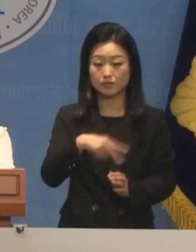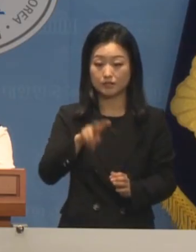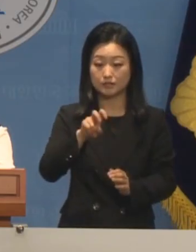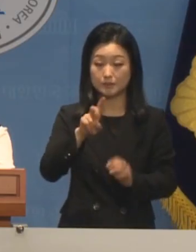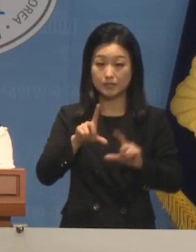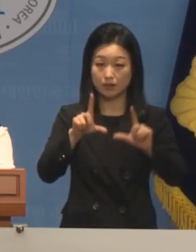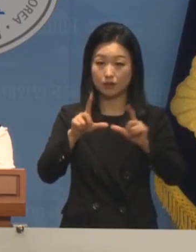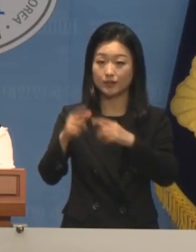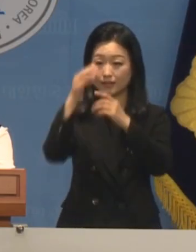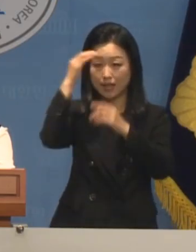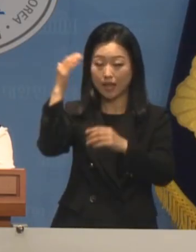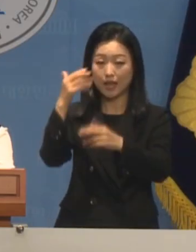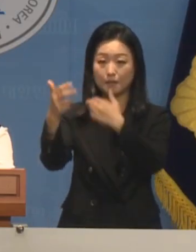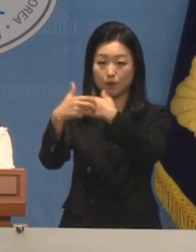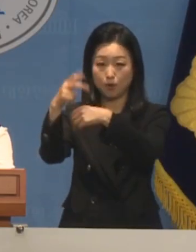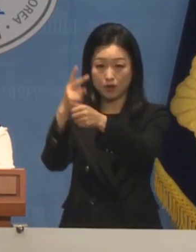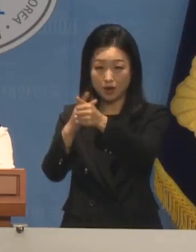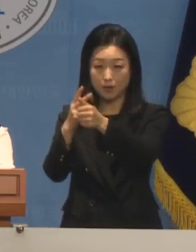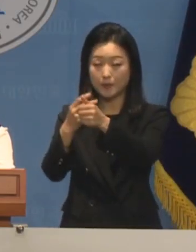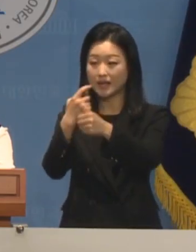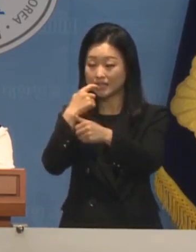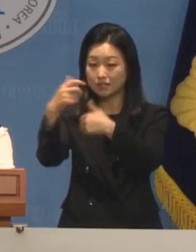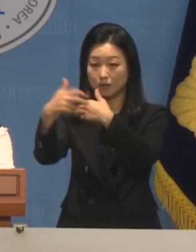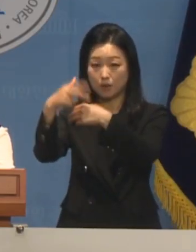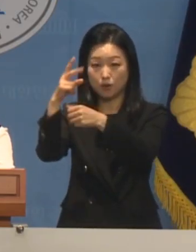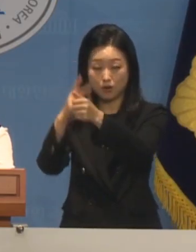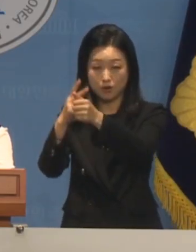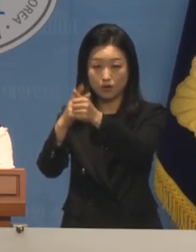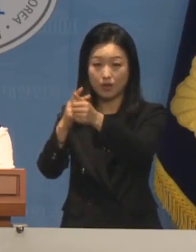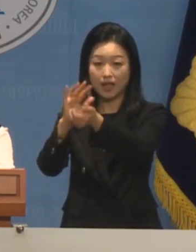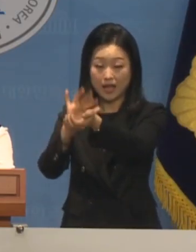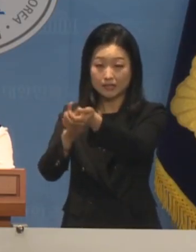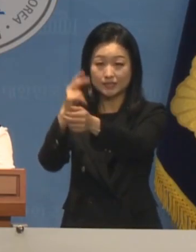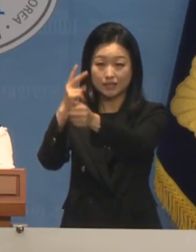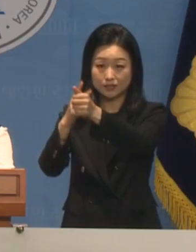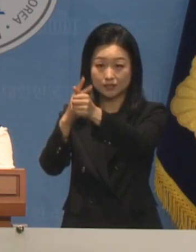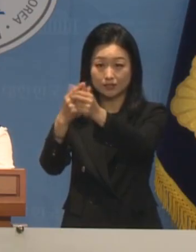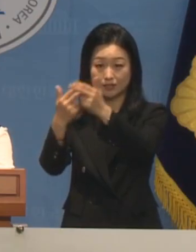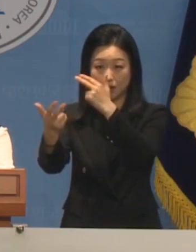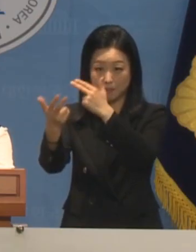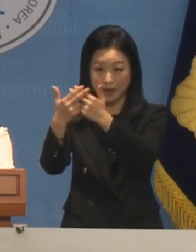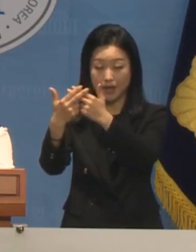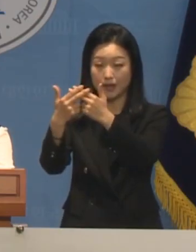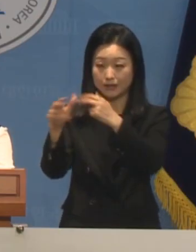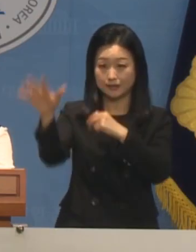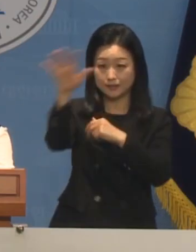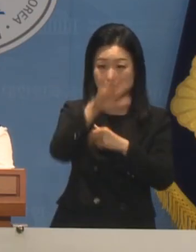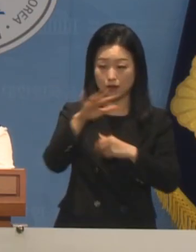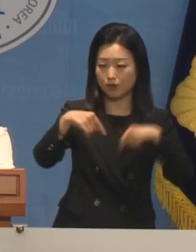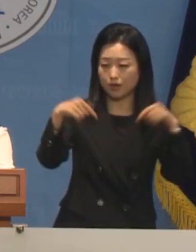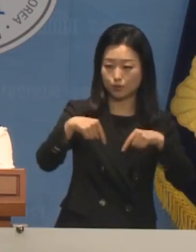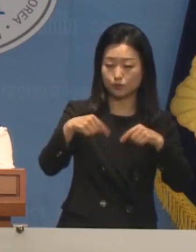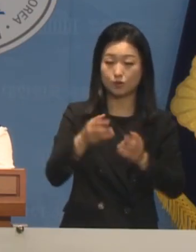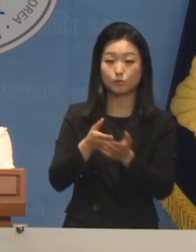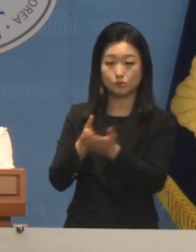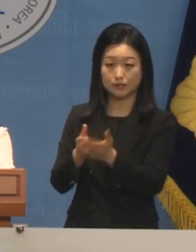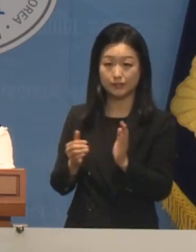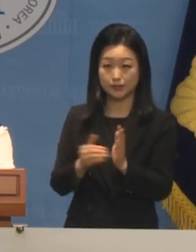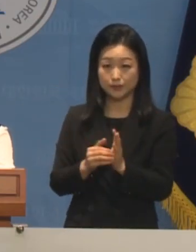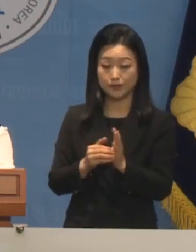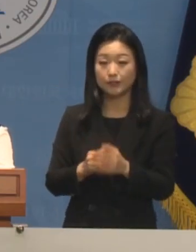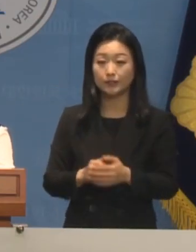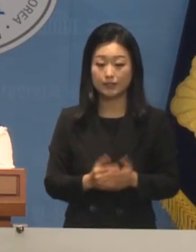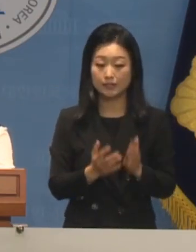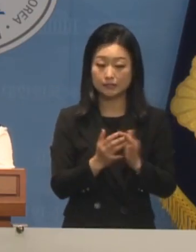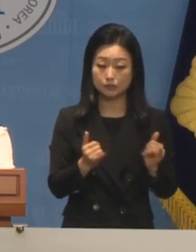의사 협회 대한 치과 의사 협회 대한 한의사 협회와 대한 병원 협회를 대상으로 교섭을 요청했습니다